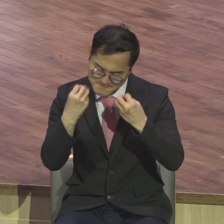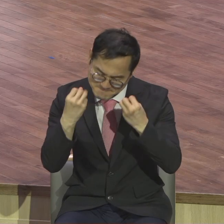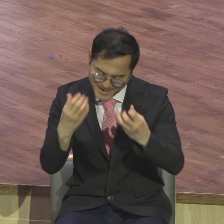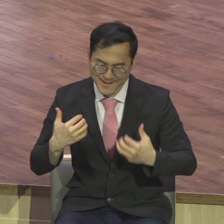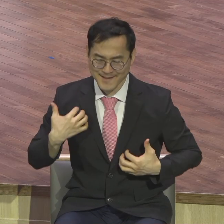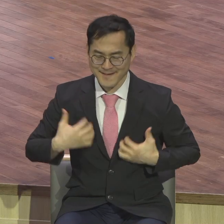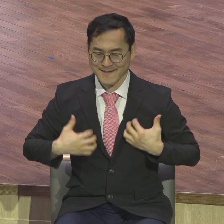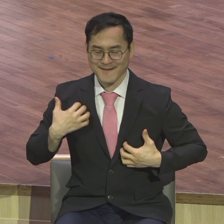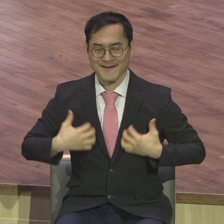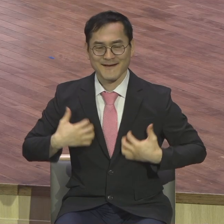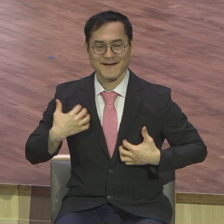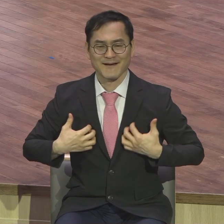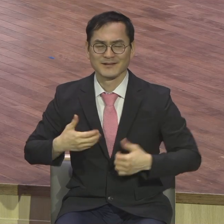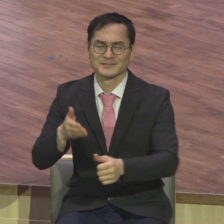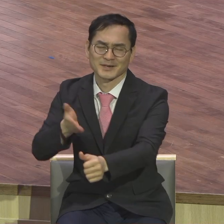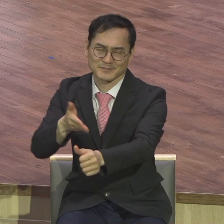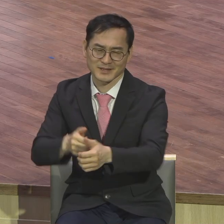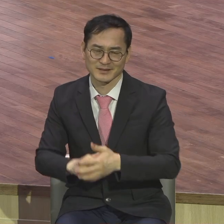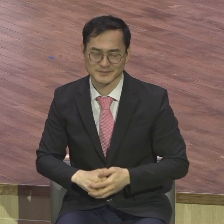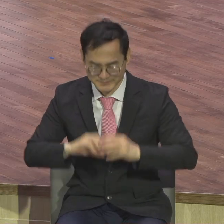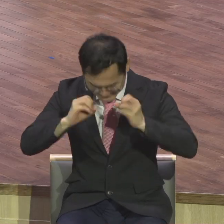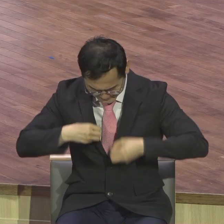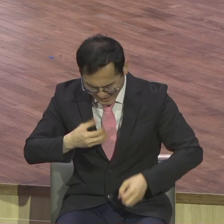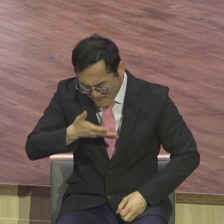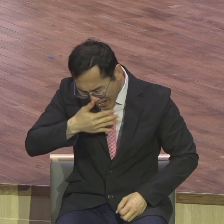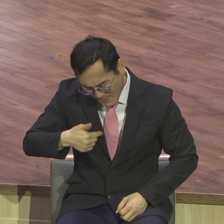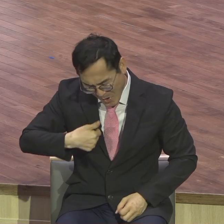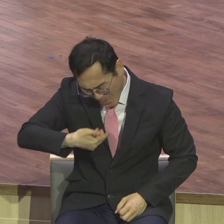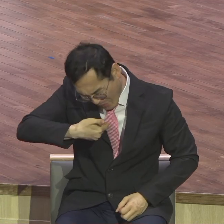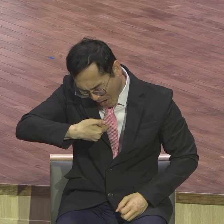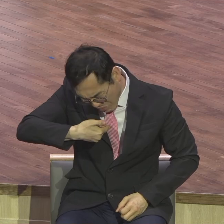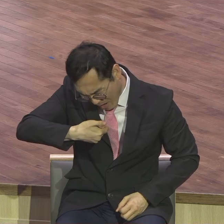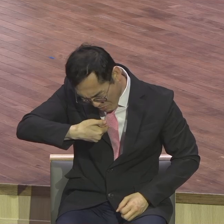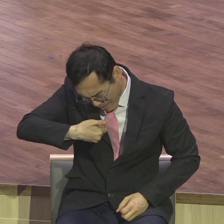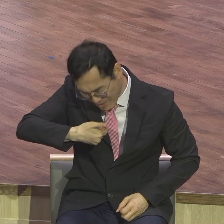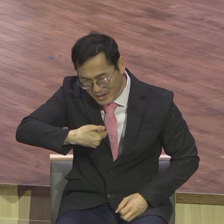워낙 체질이 수십 년 동안 열등어집 비옷이 들려가죠.